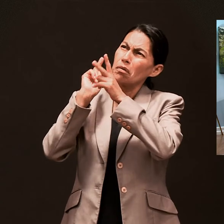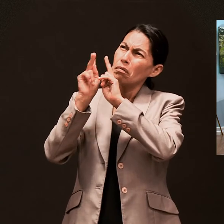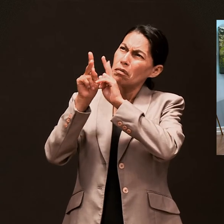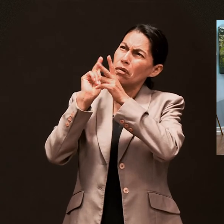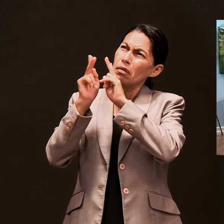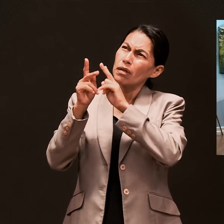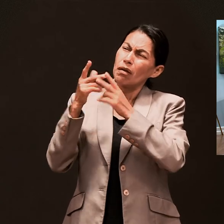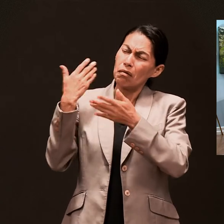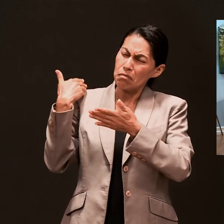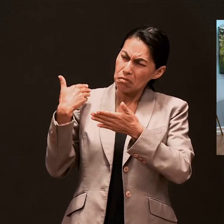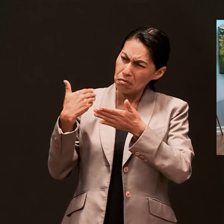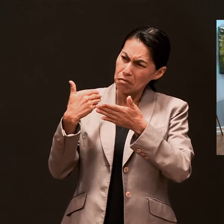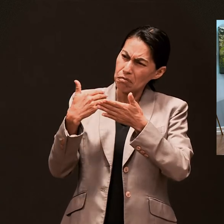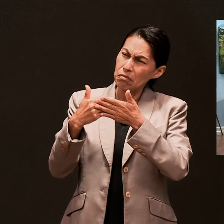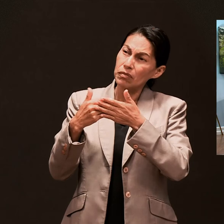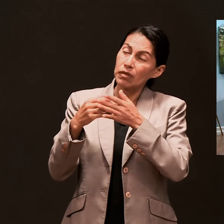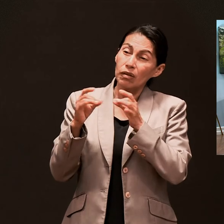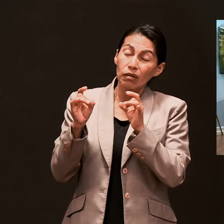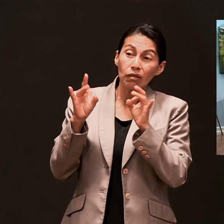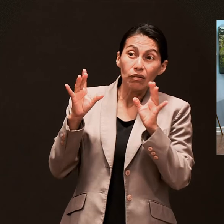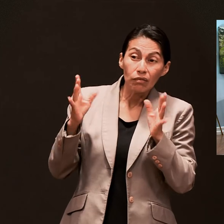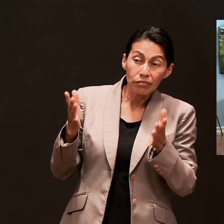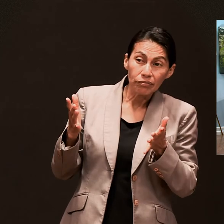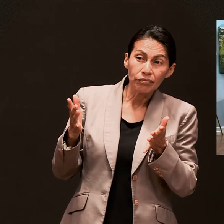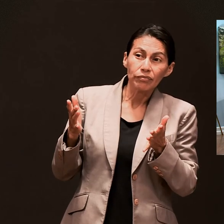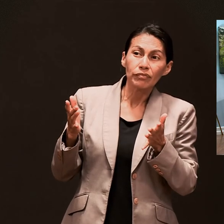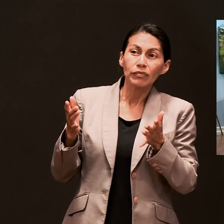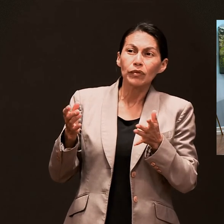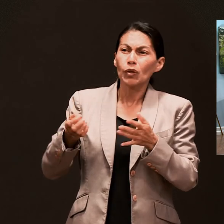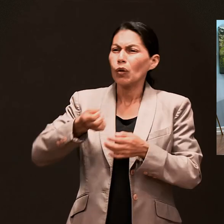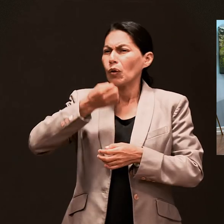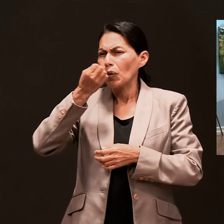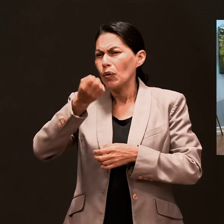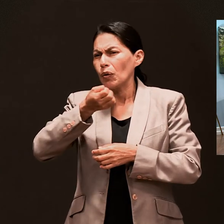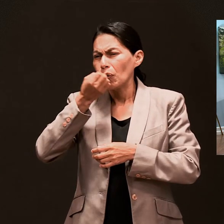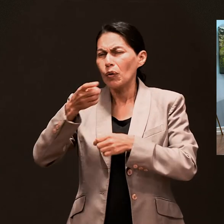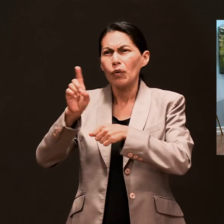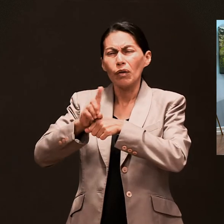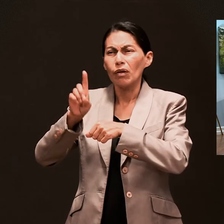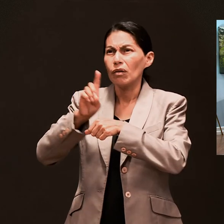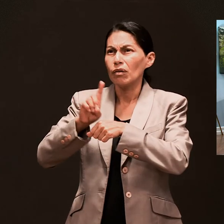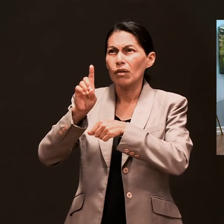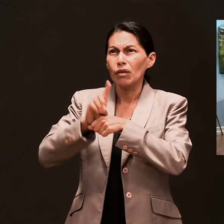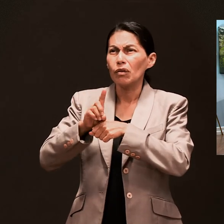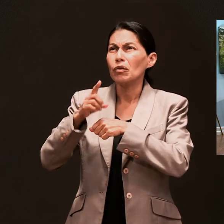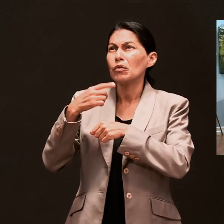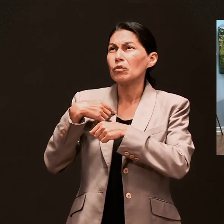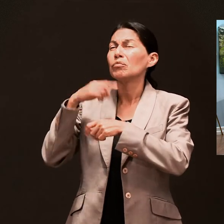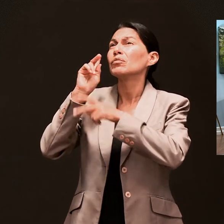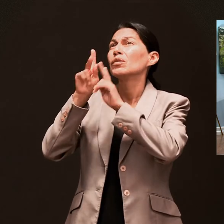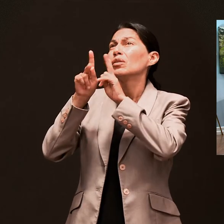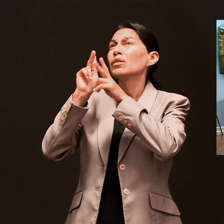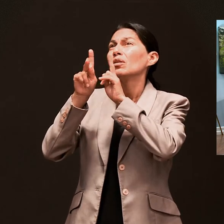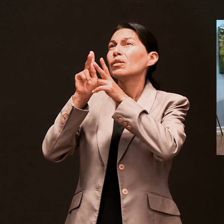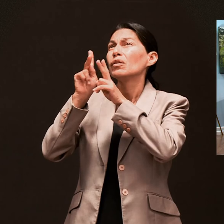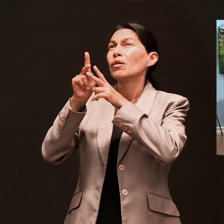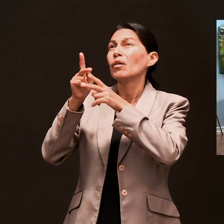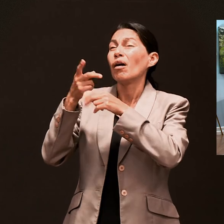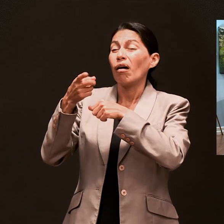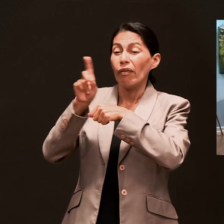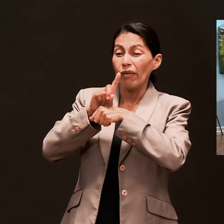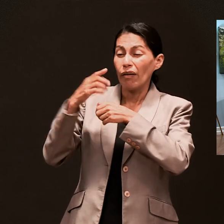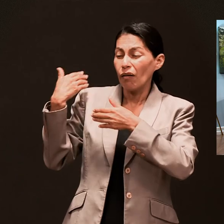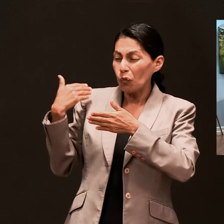es una plática con él es lo que me ha sucedido en en la oración diaria es lo que